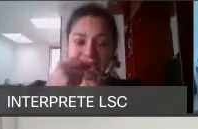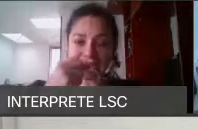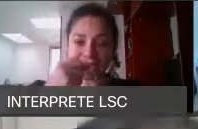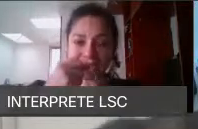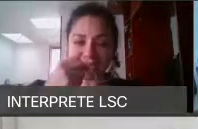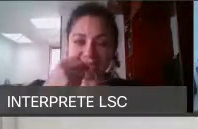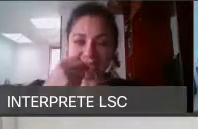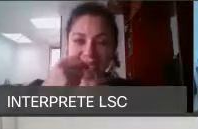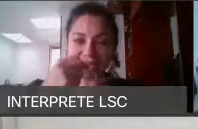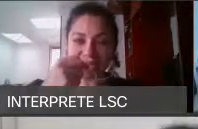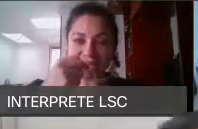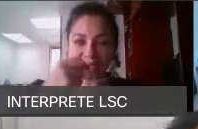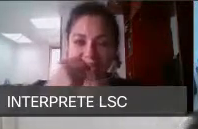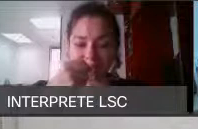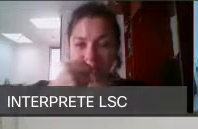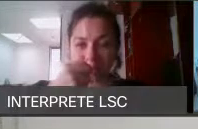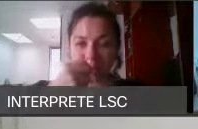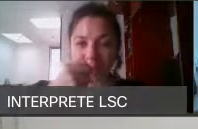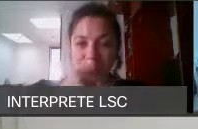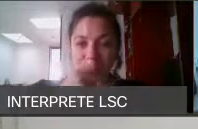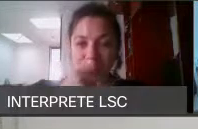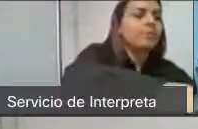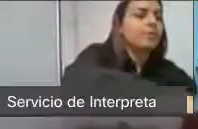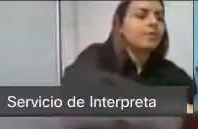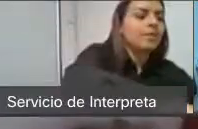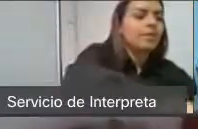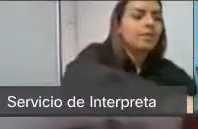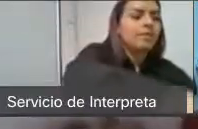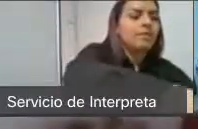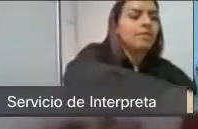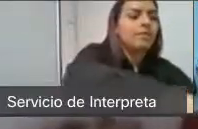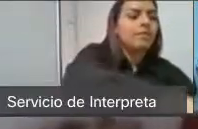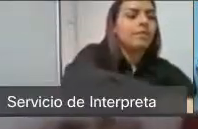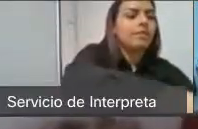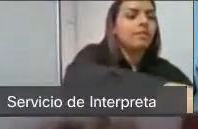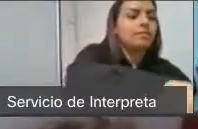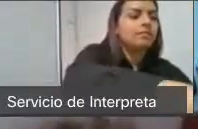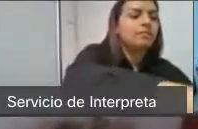Está diciendo que nos está haciendo una llamada porque vamos a probar adicional. Otras tres